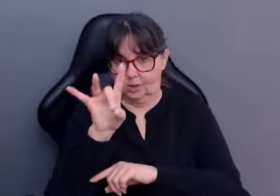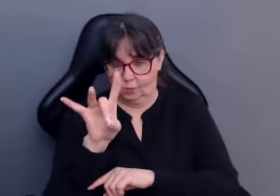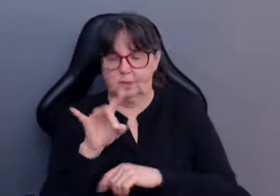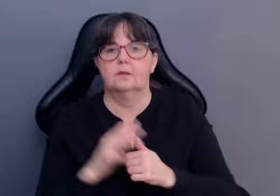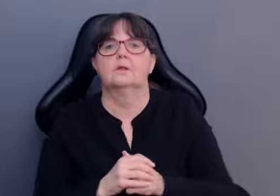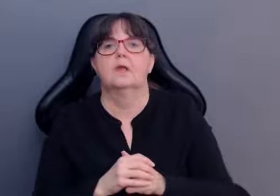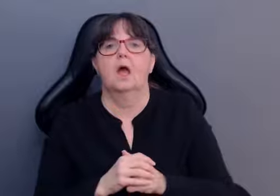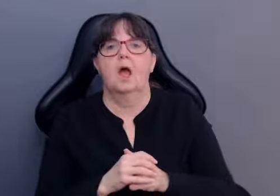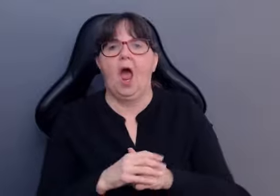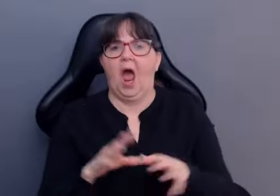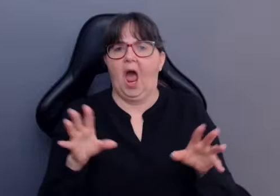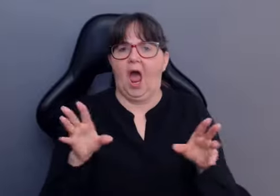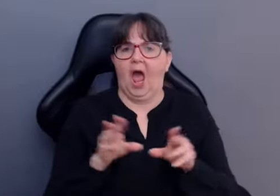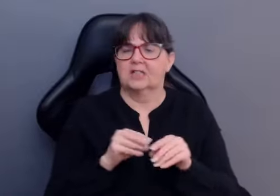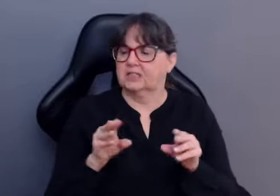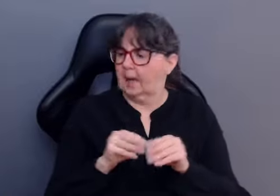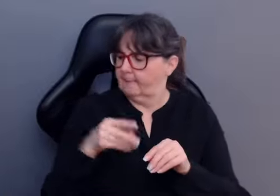du conseil d'administration.